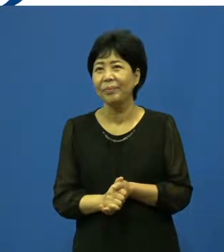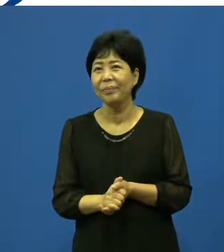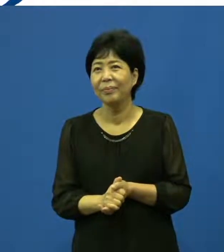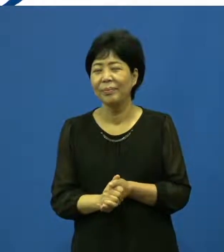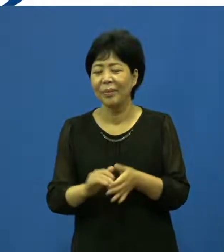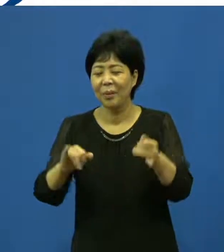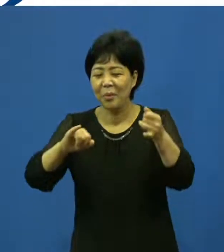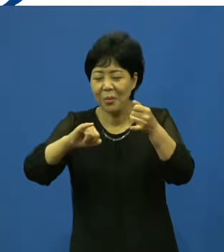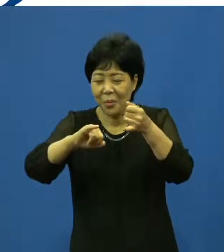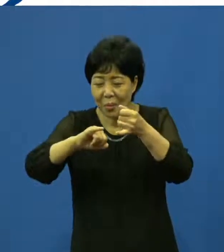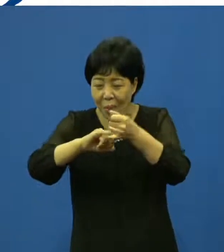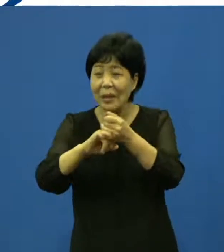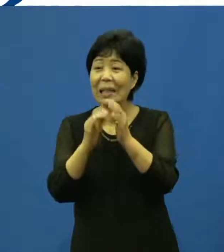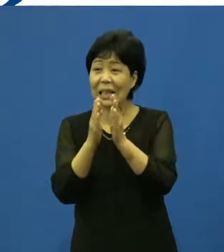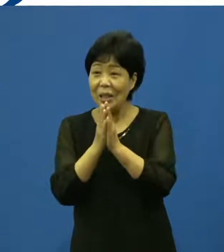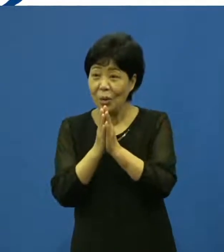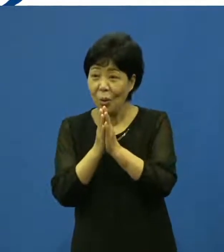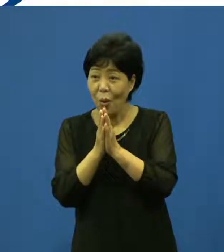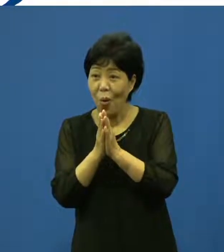기도하고 시간이라고